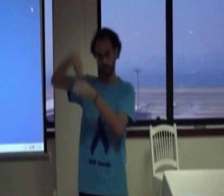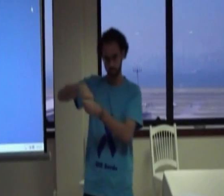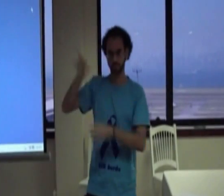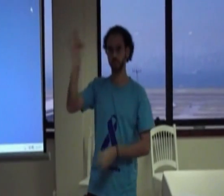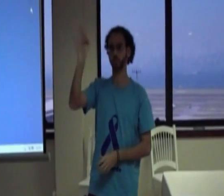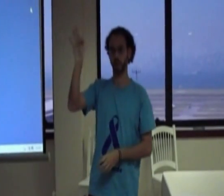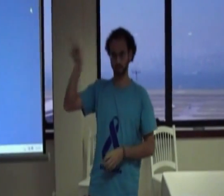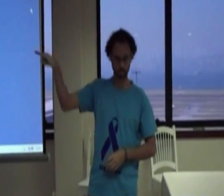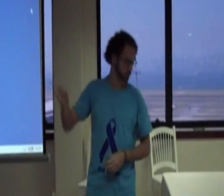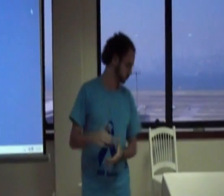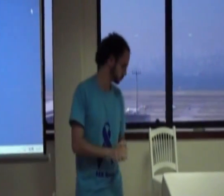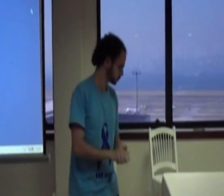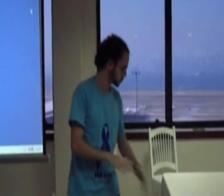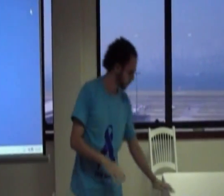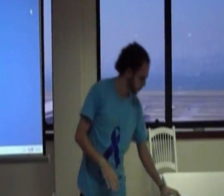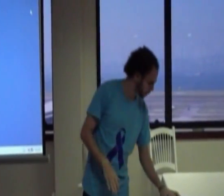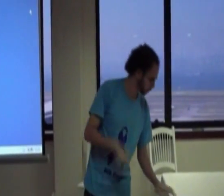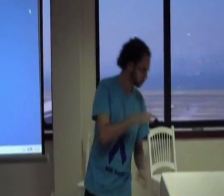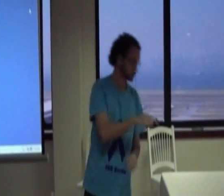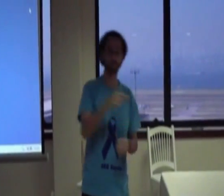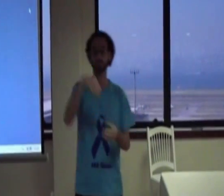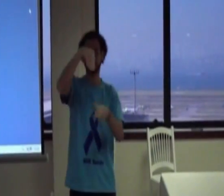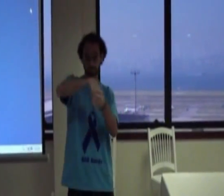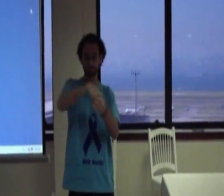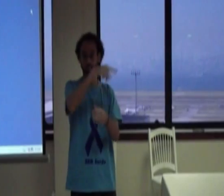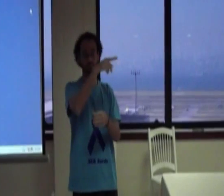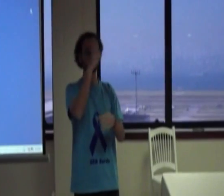representante do centro acadêmico, então é por isso que nós estamos aqui.